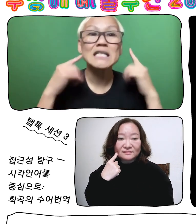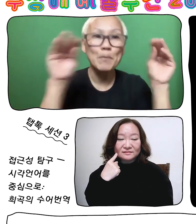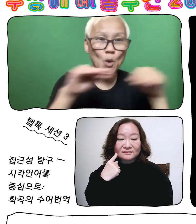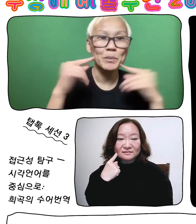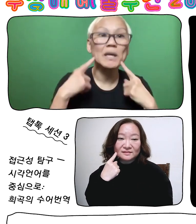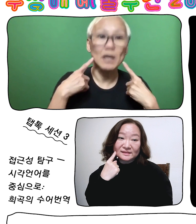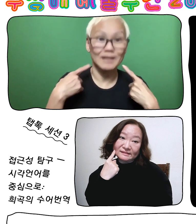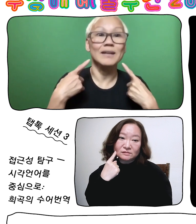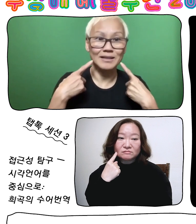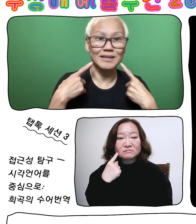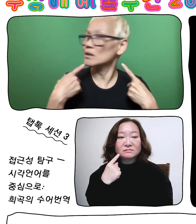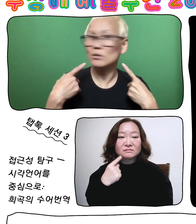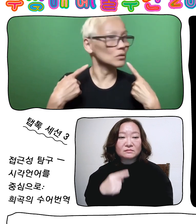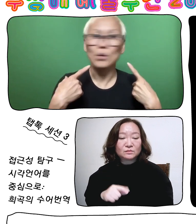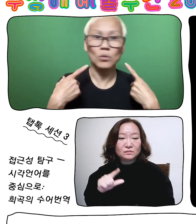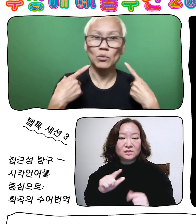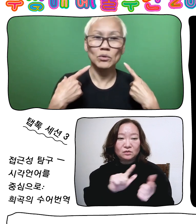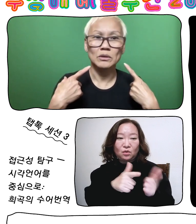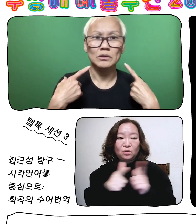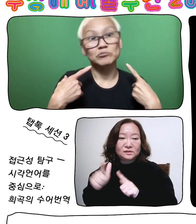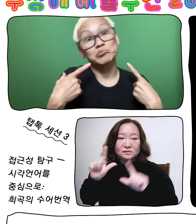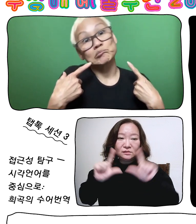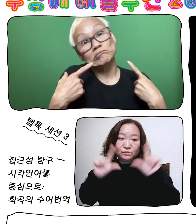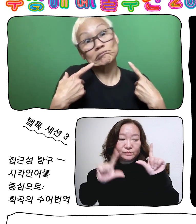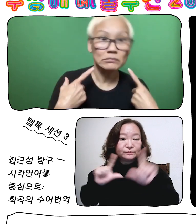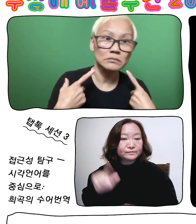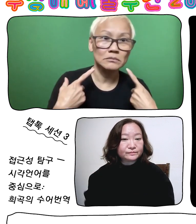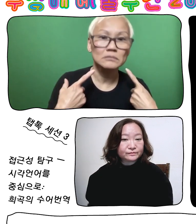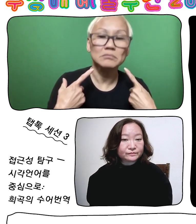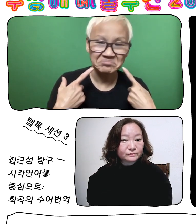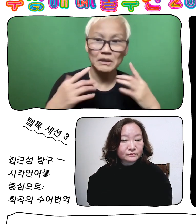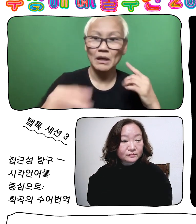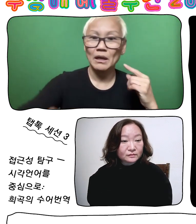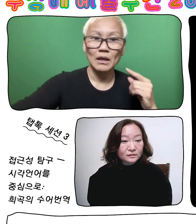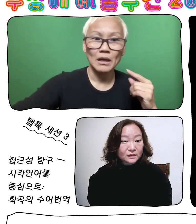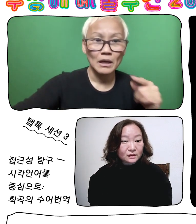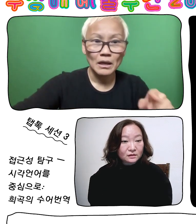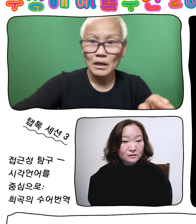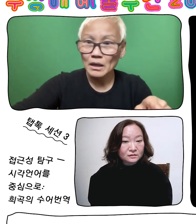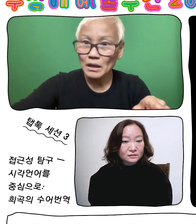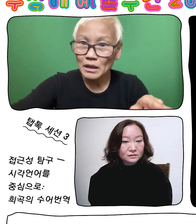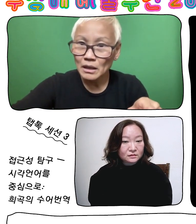고개의 움직임에 따라서도 의미가 달라질 수 있습니다.